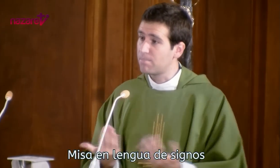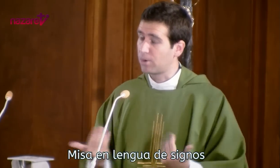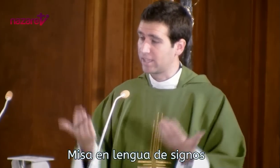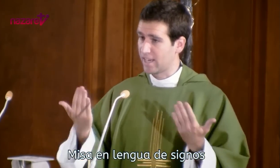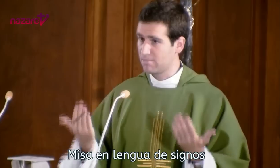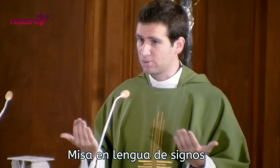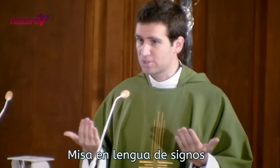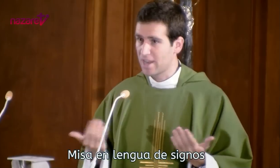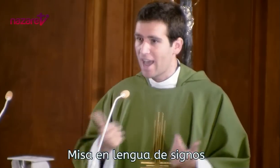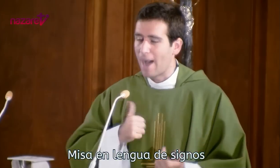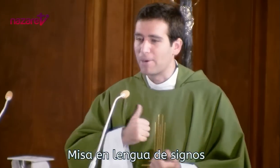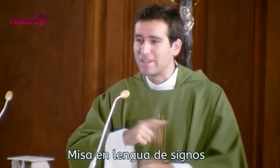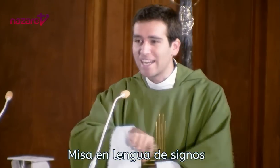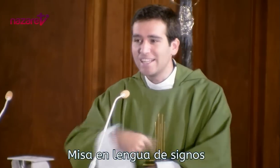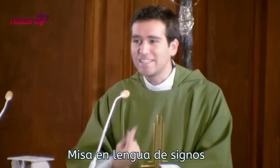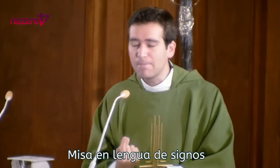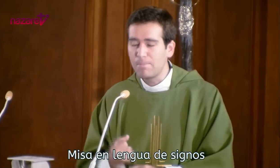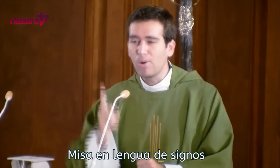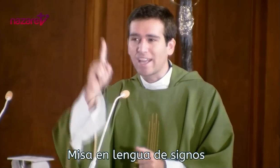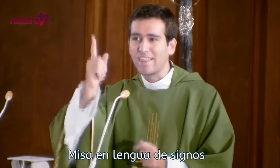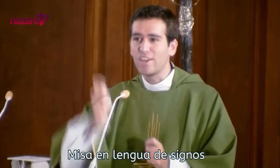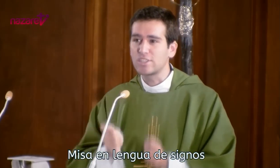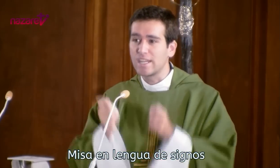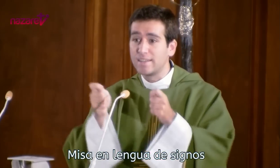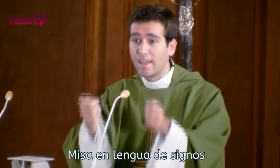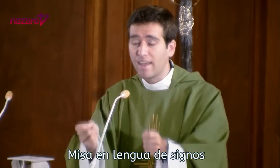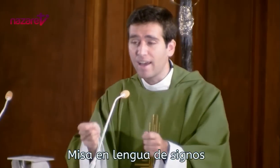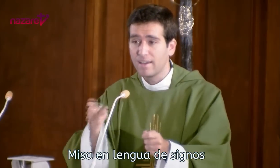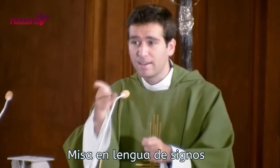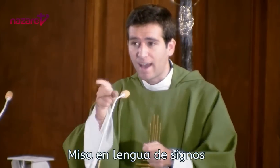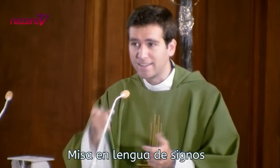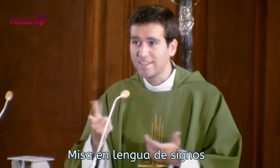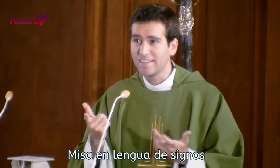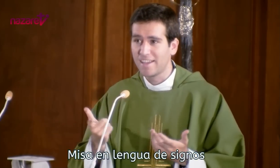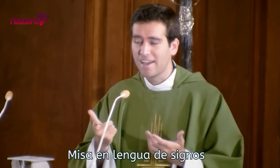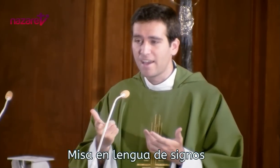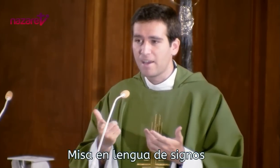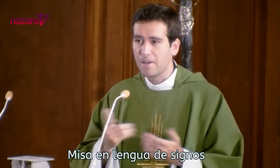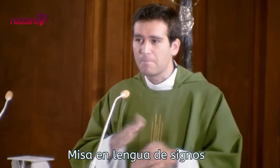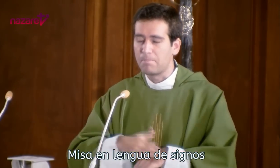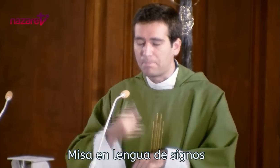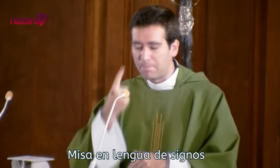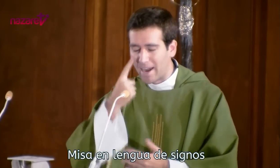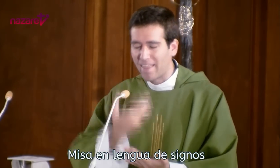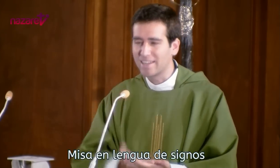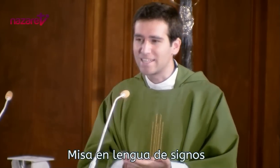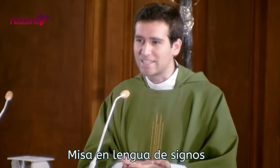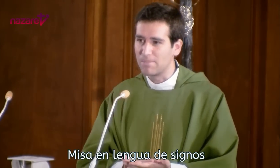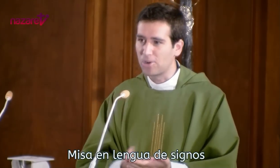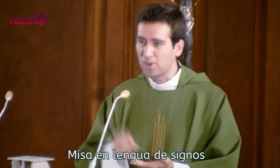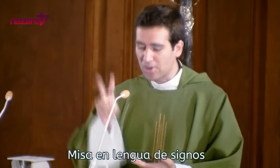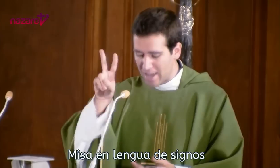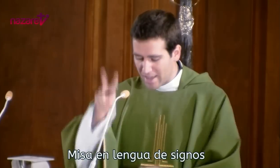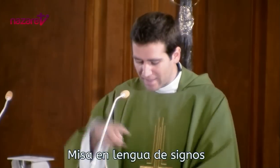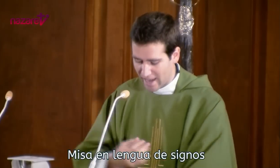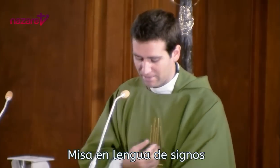que tenemos, aprovechar el tiempo que Dios te da a ti para dar testimonio de la